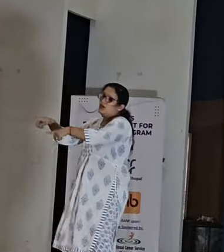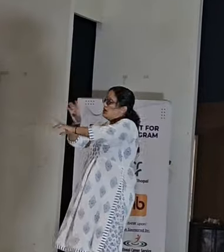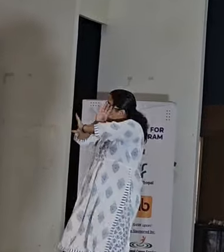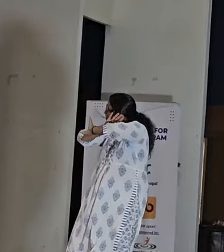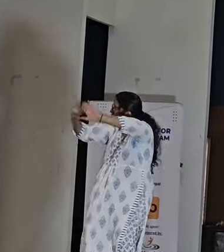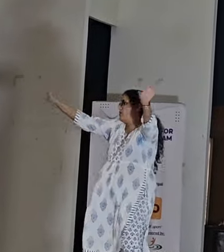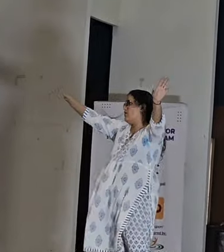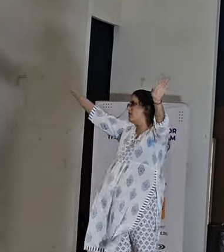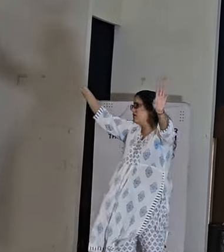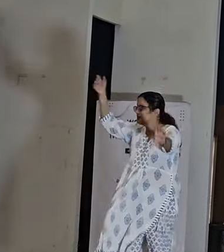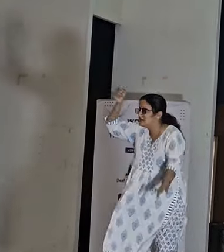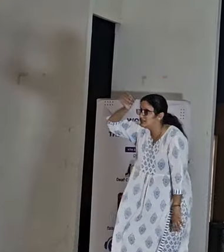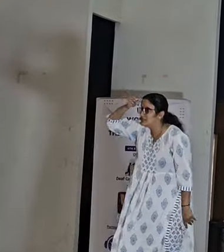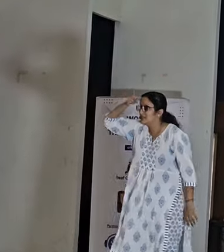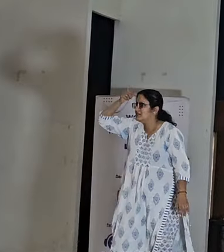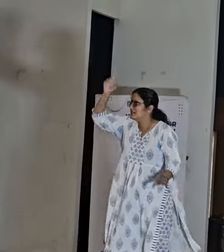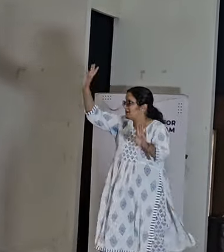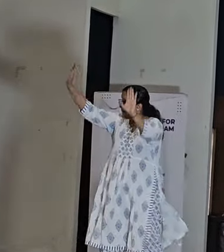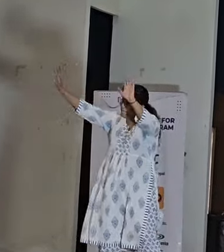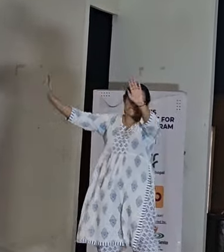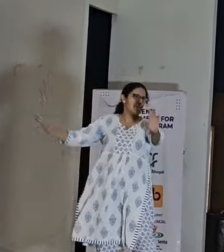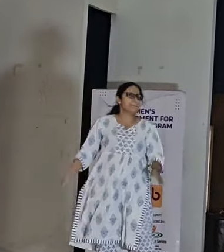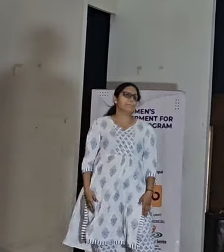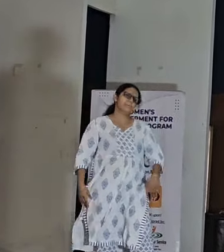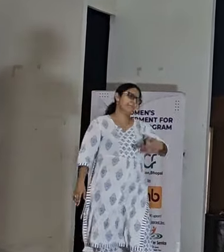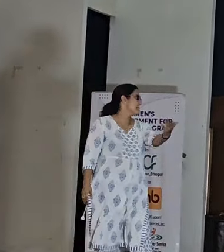बिकॉज आप डोंट थ्रो थिंग्स ऑन अ पर्सन हु कांट सी यू।